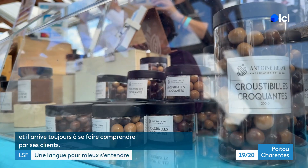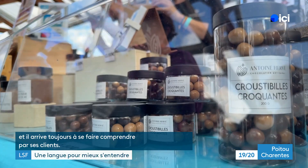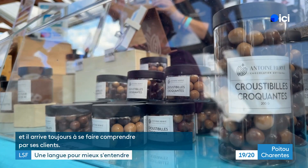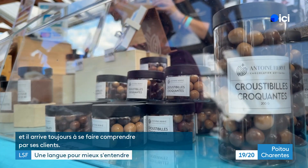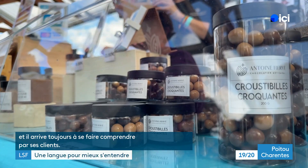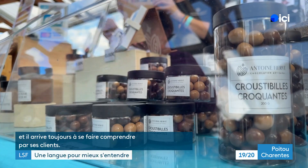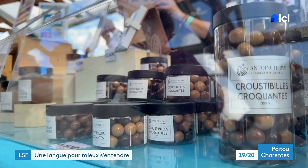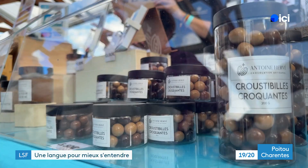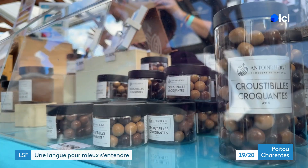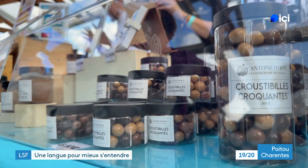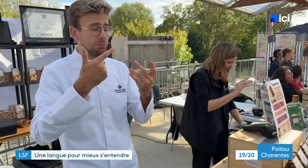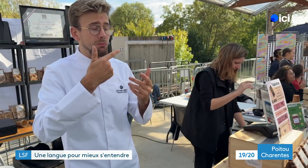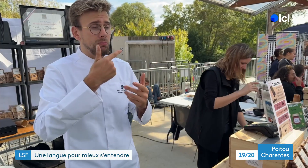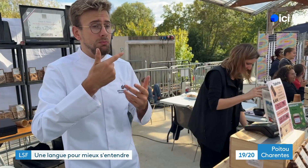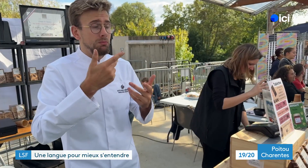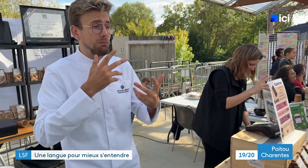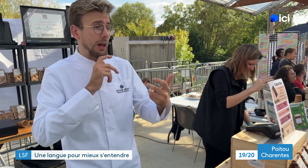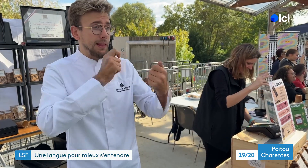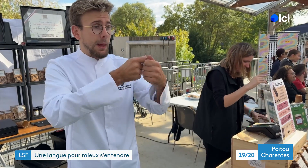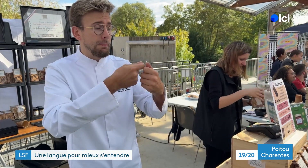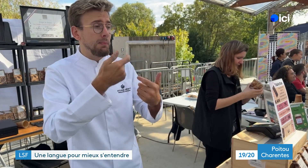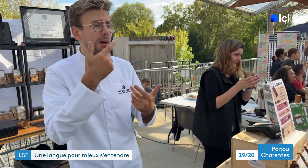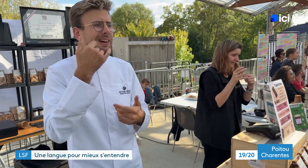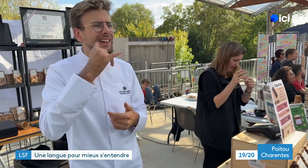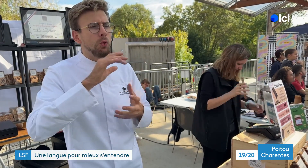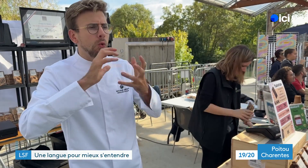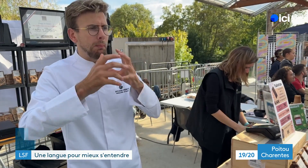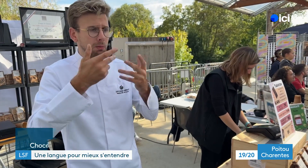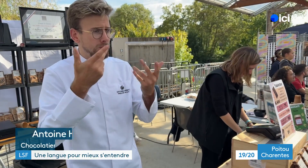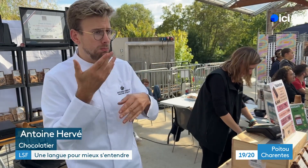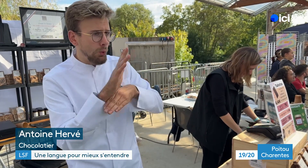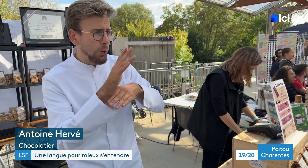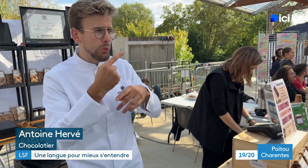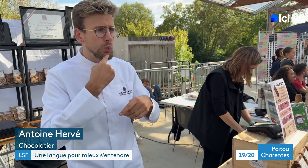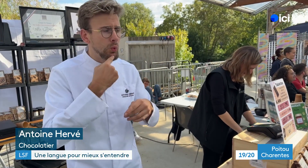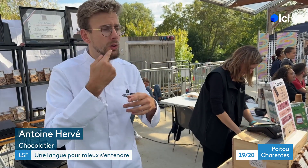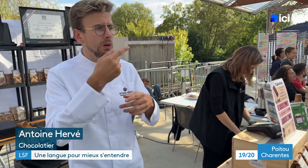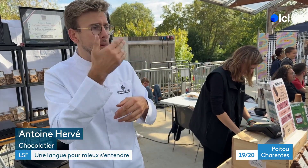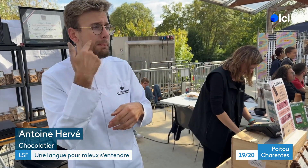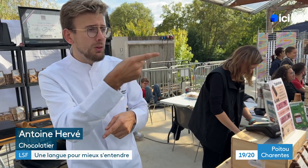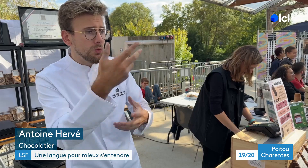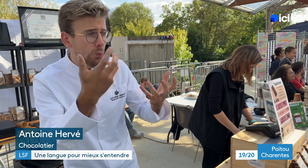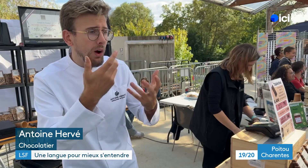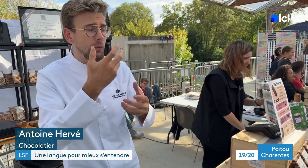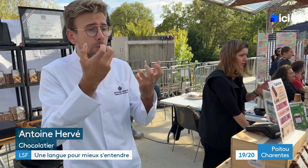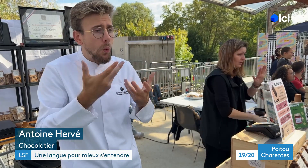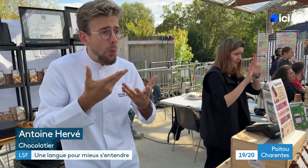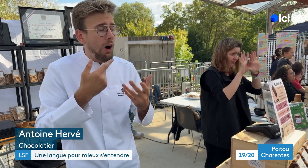clients. On passe par le mime, on s'adapte à la communication. S'il y a des difficultés, on fait